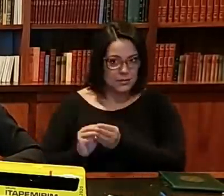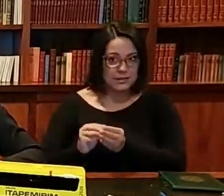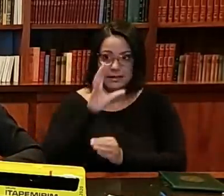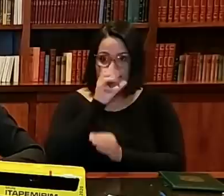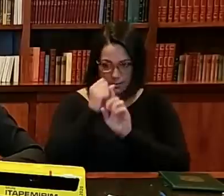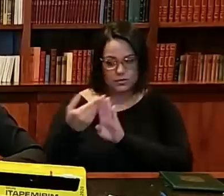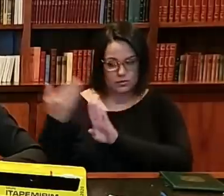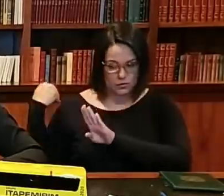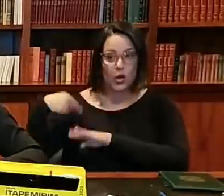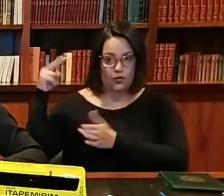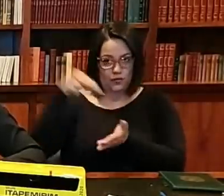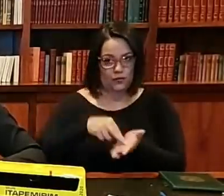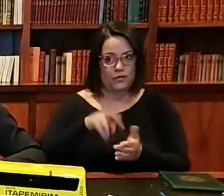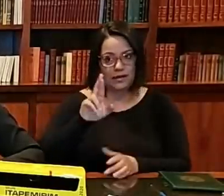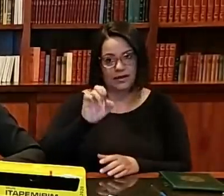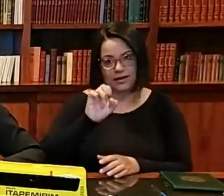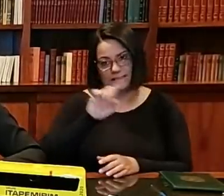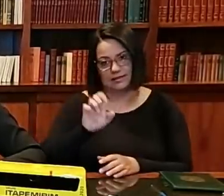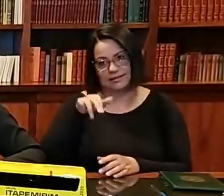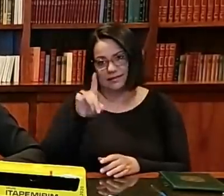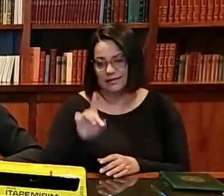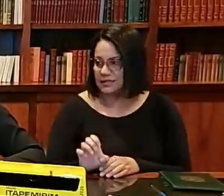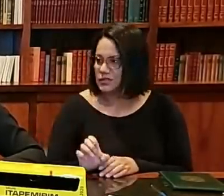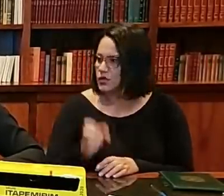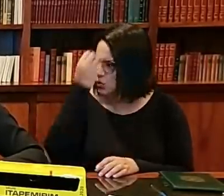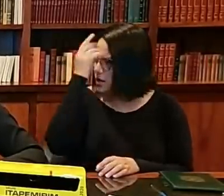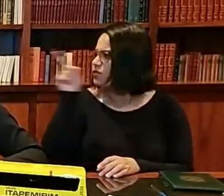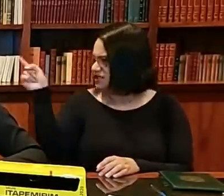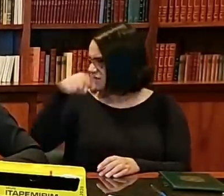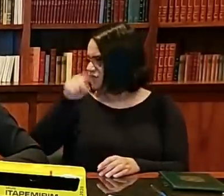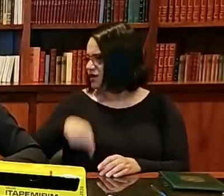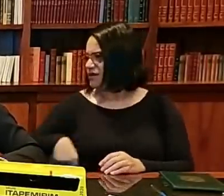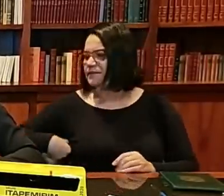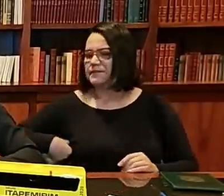Você teve, Tercísio? Teve lá? Entramos não, no pátio. Eu não lembro você não. Você estava lá, tem certeza?